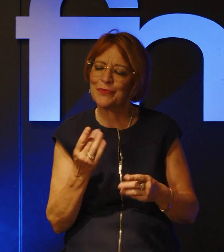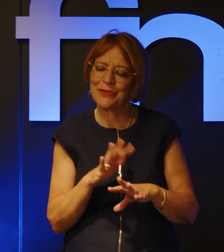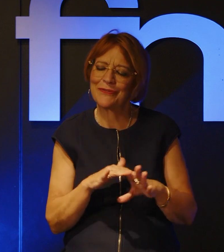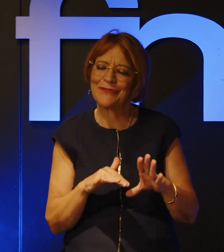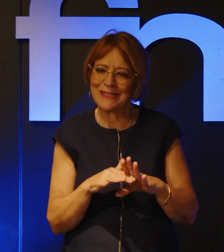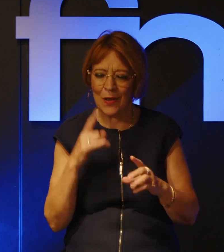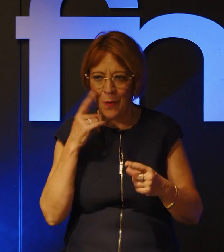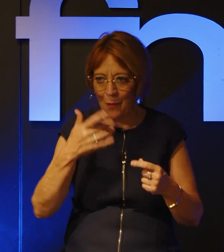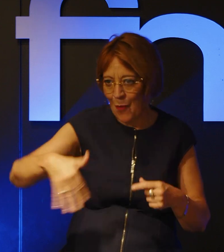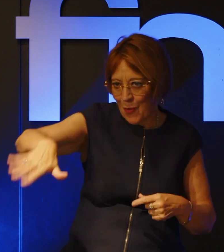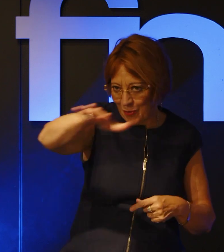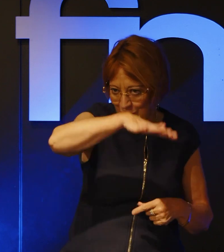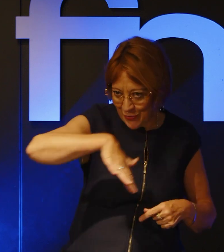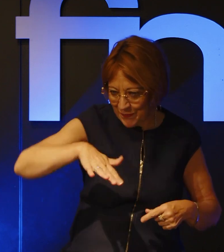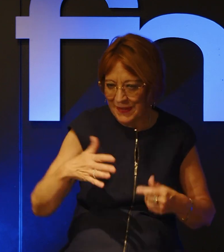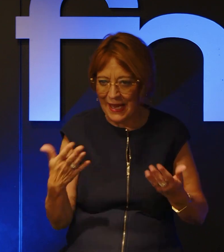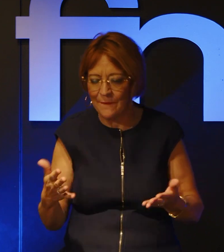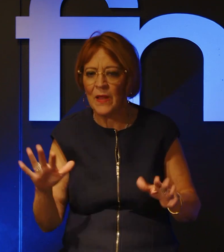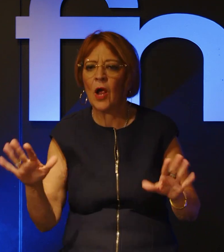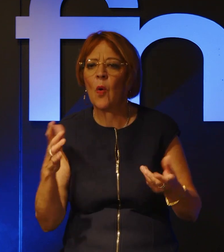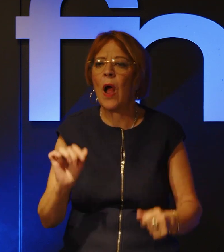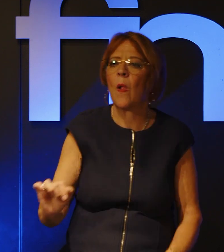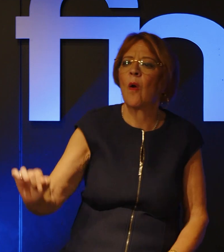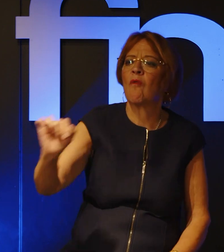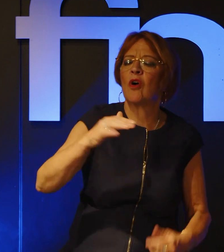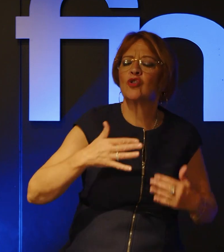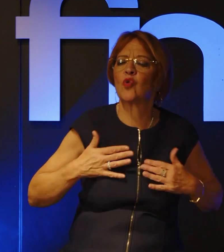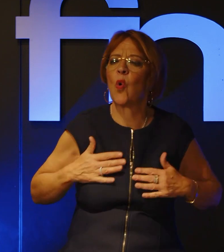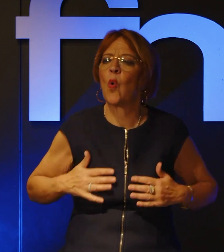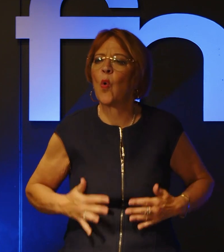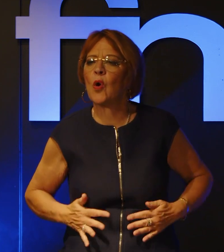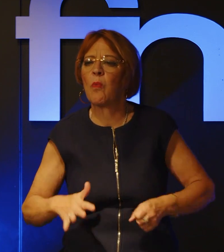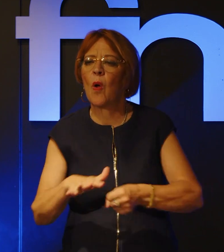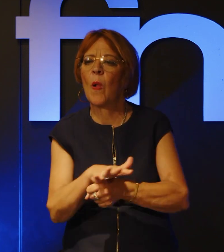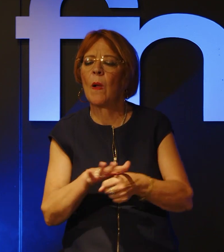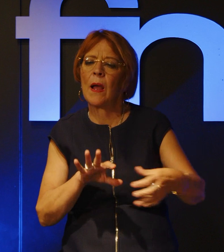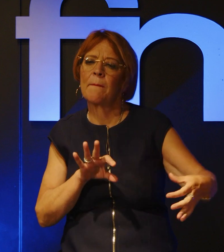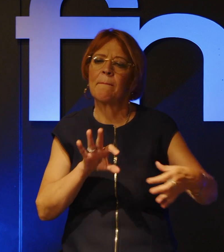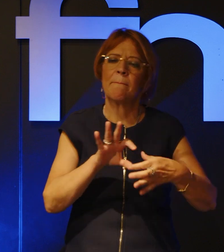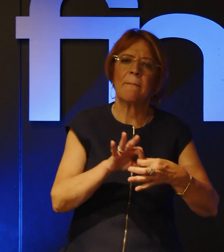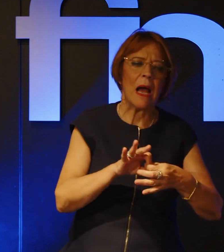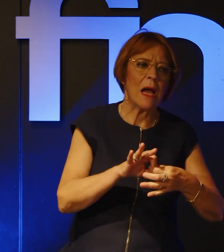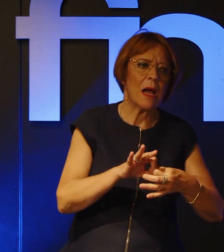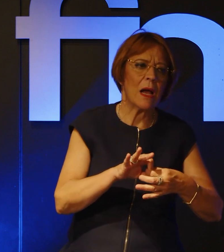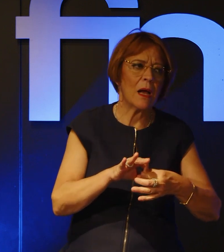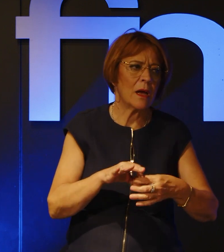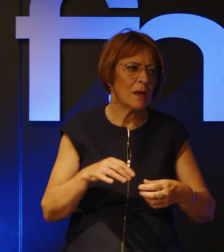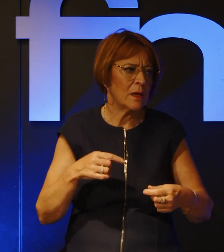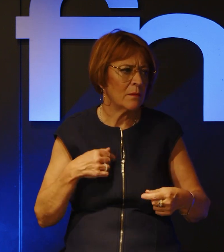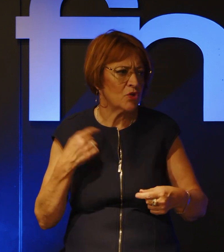ao público que é qual é o vosso corpo localizado e Vocês perguntam mas eu